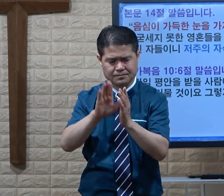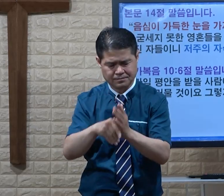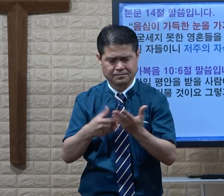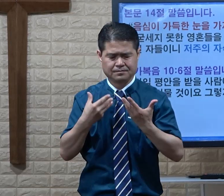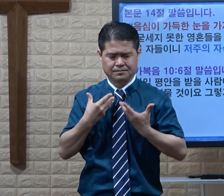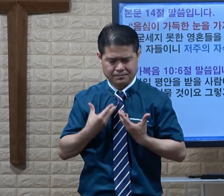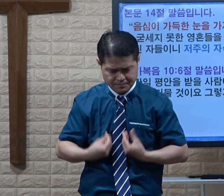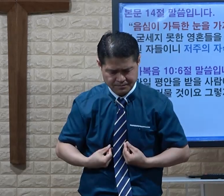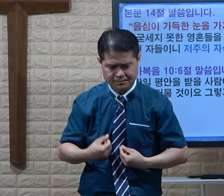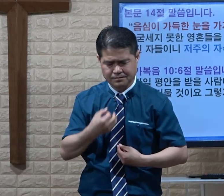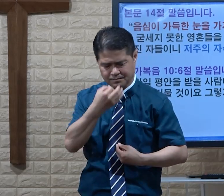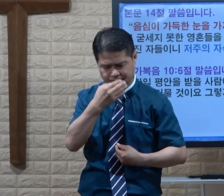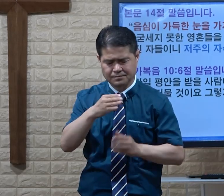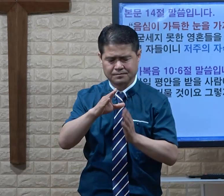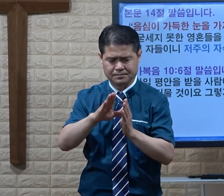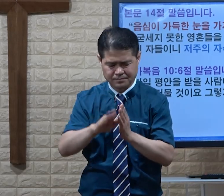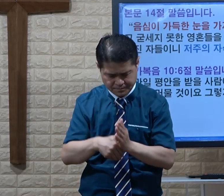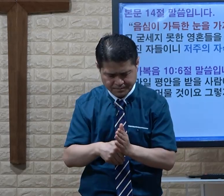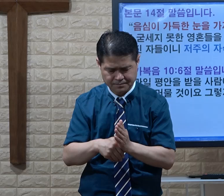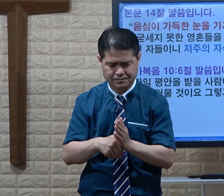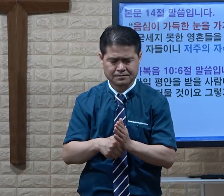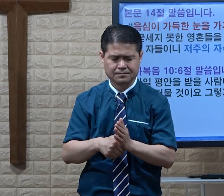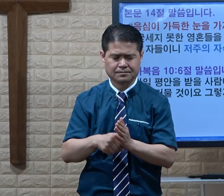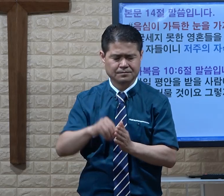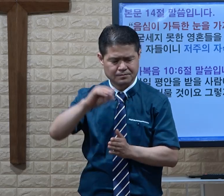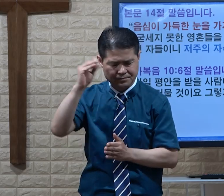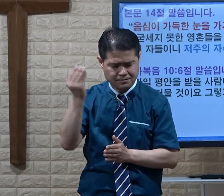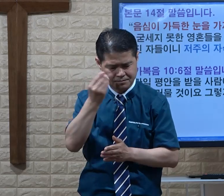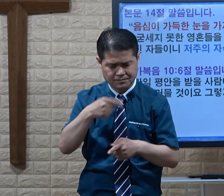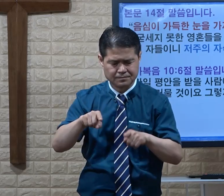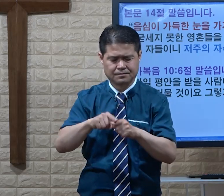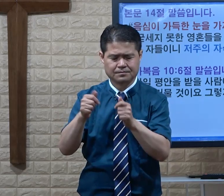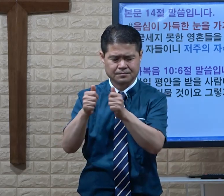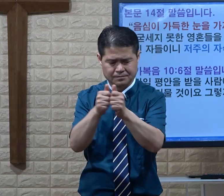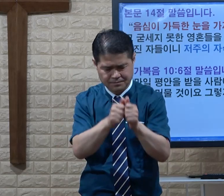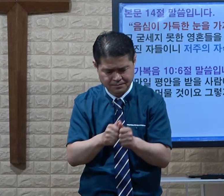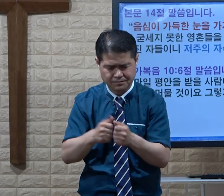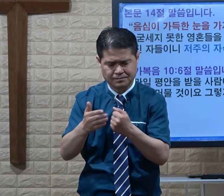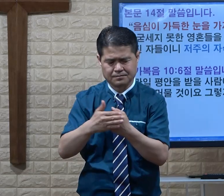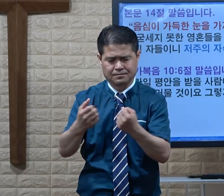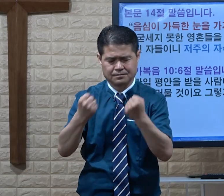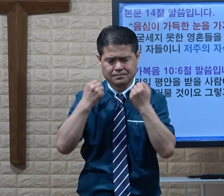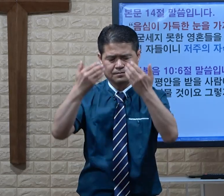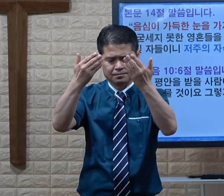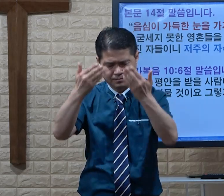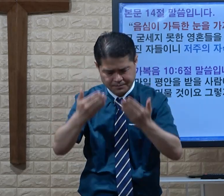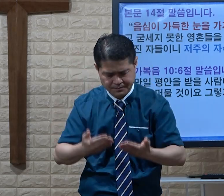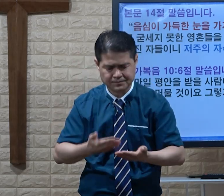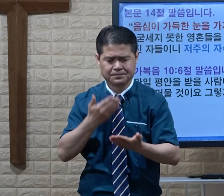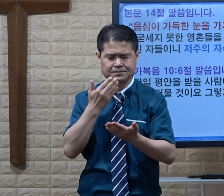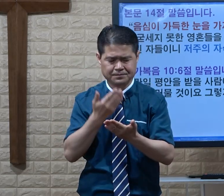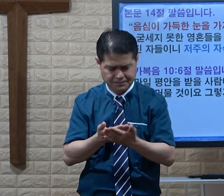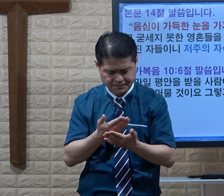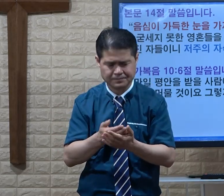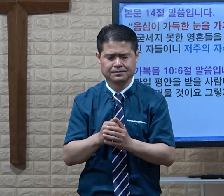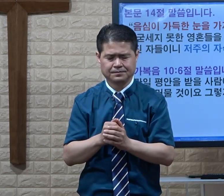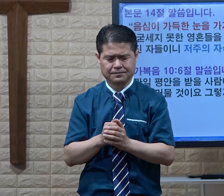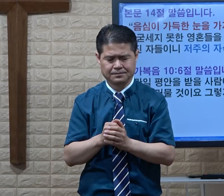항상 어려운 일이 맞닥뜨릴 때 우리가 자괴감이 들지 않고 성령님이 우리를 보호하시고 능력을 주시는